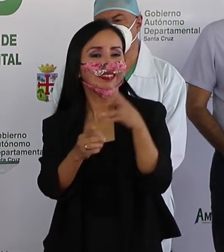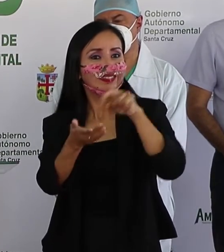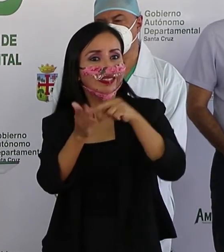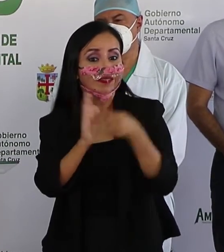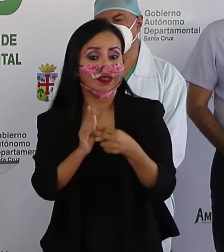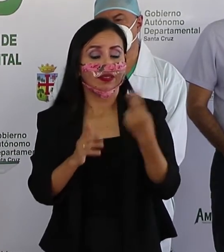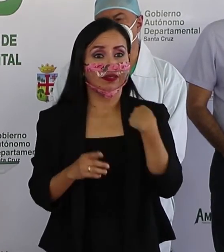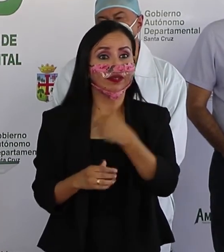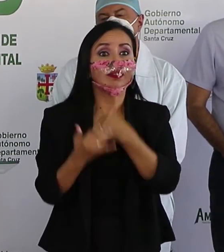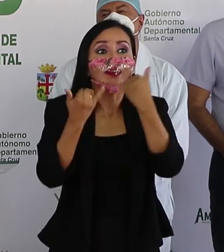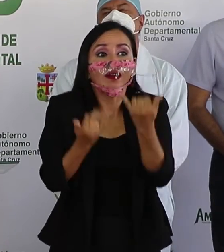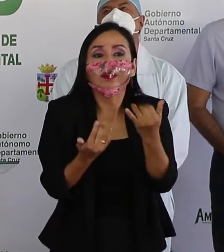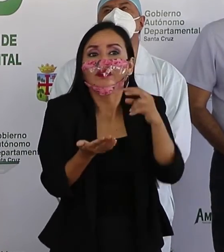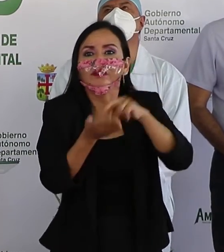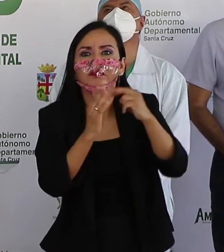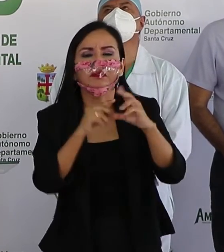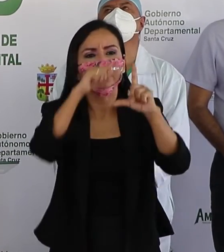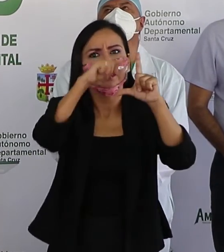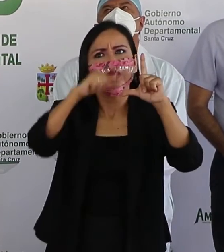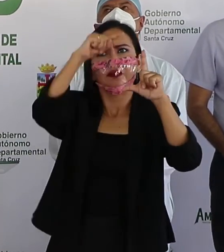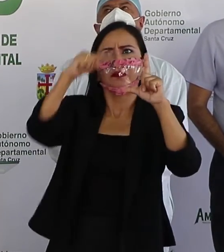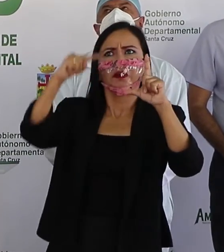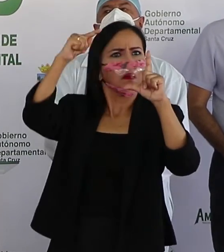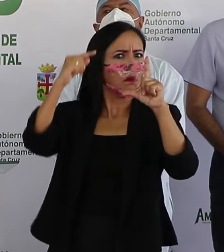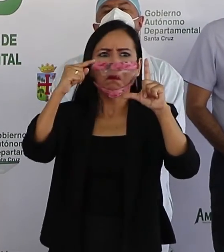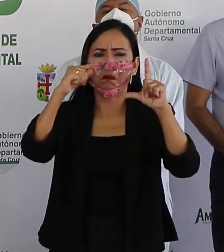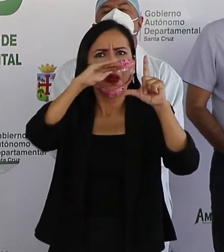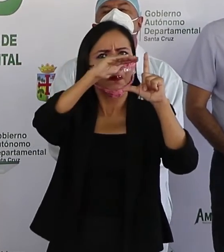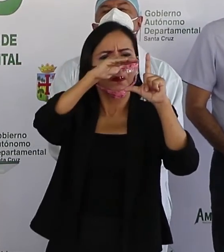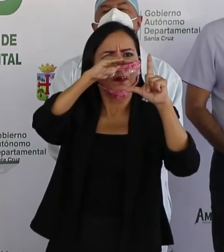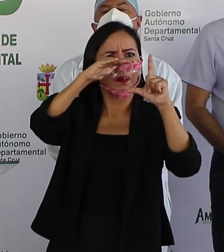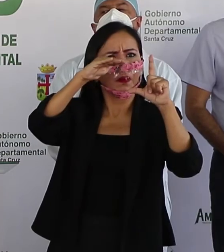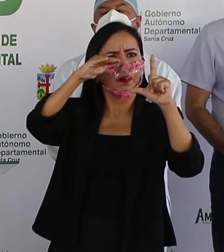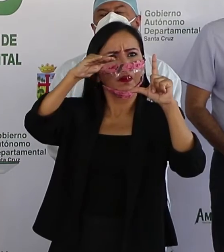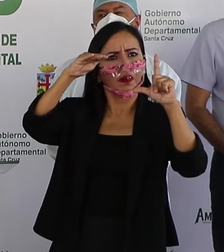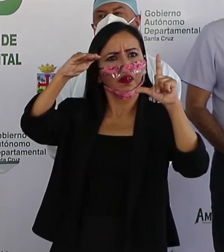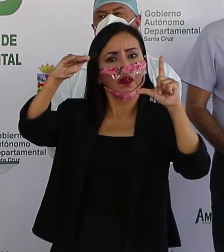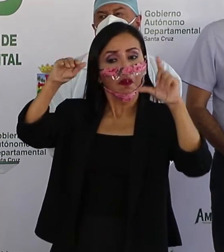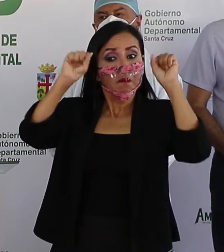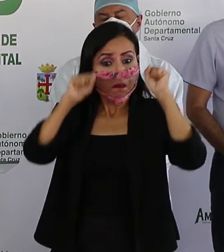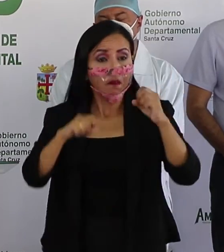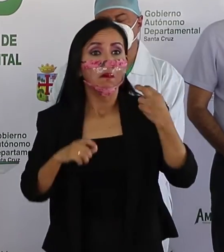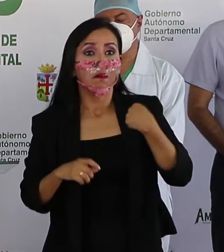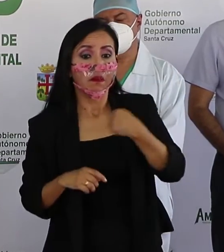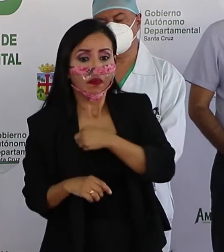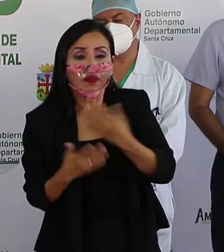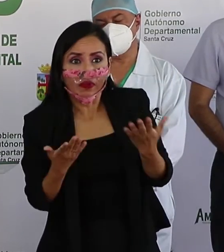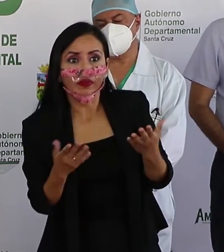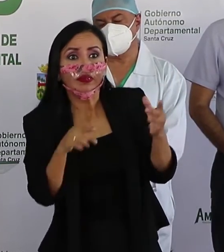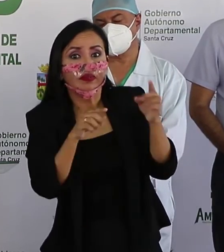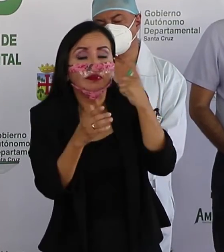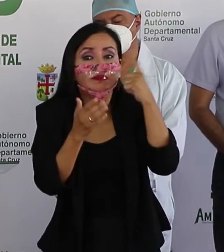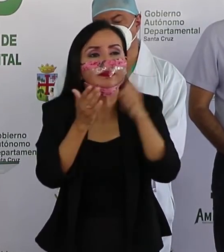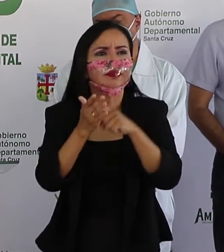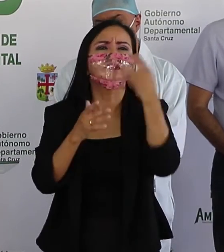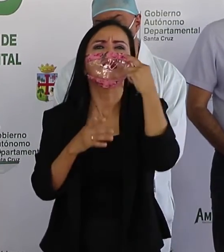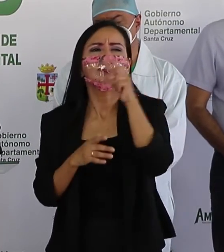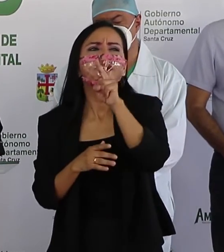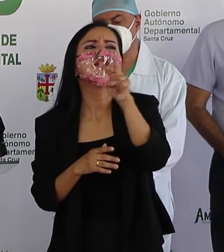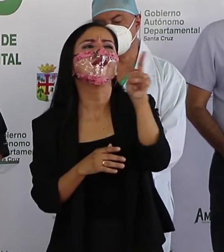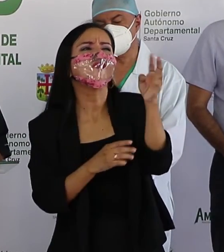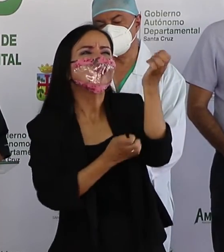que tenemos ahora, que ya no estamos colapsados, en ese péndulo que podemos nosotros tener también y mirar